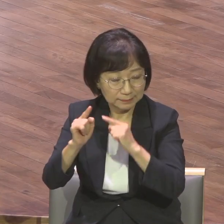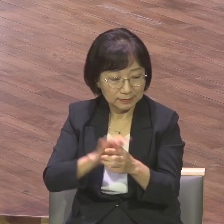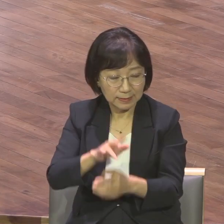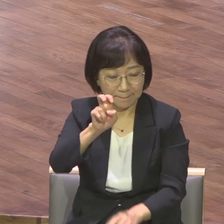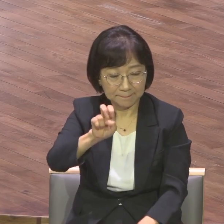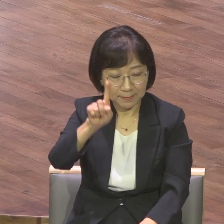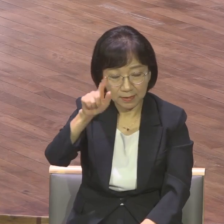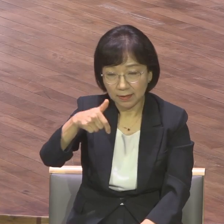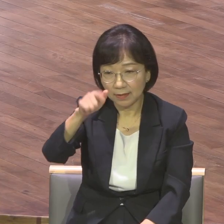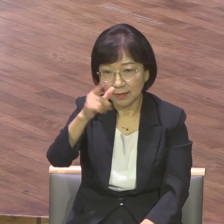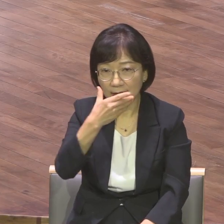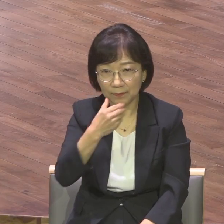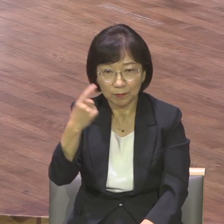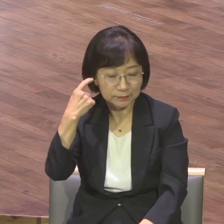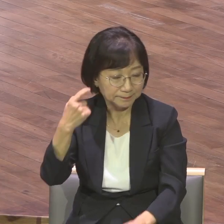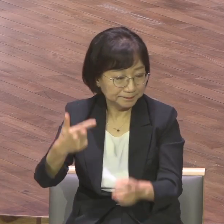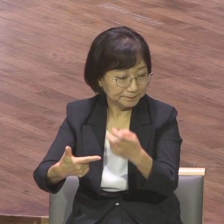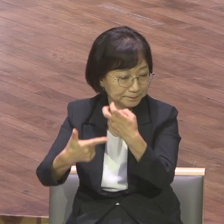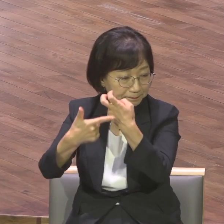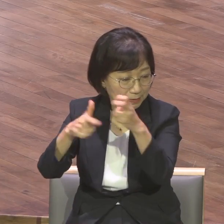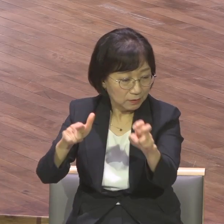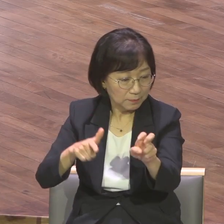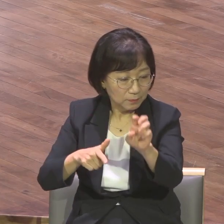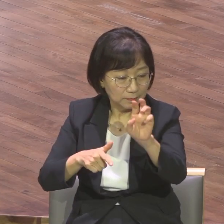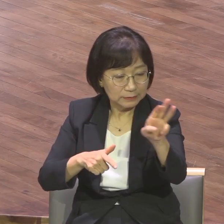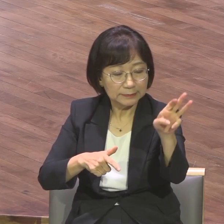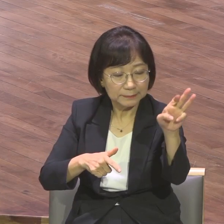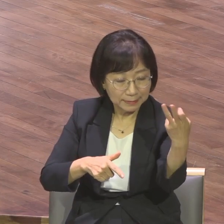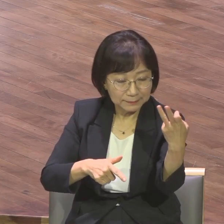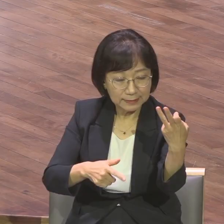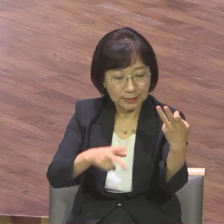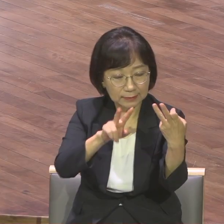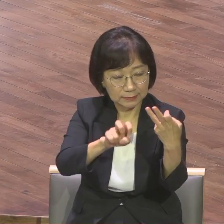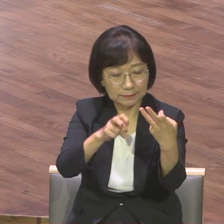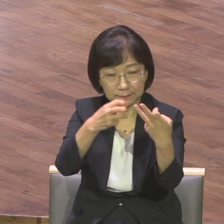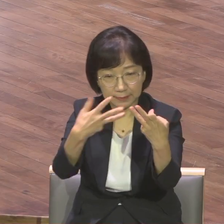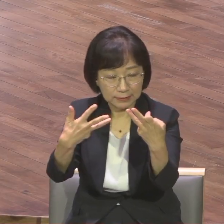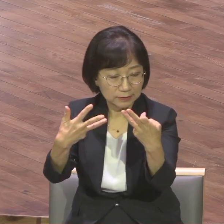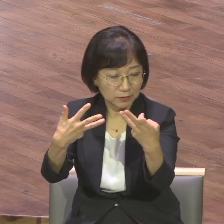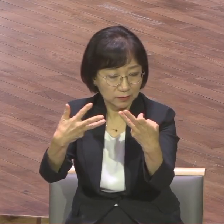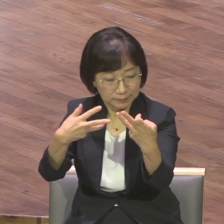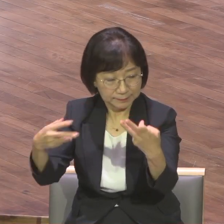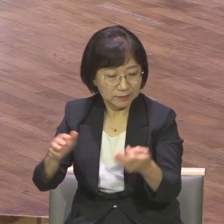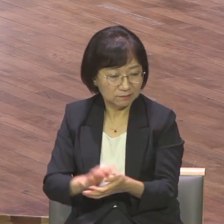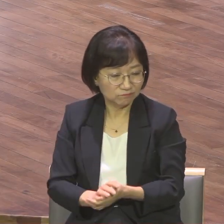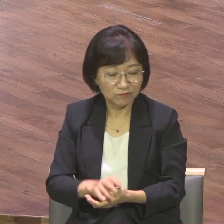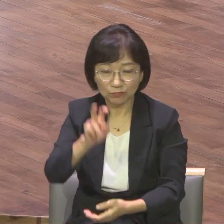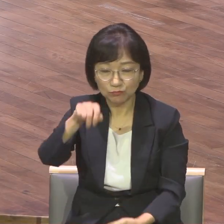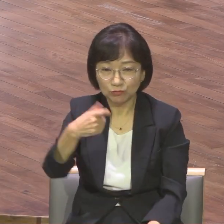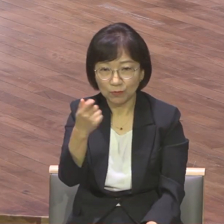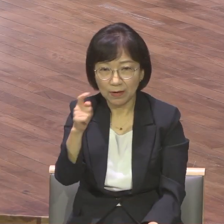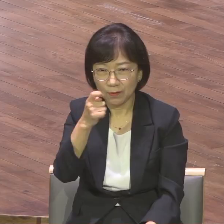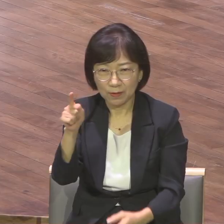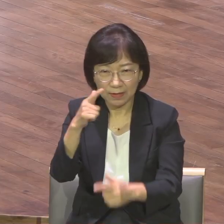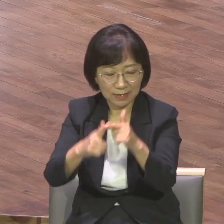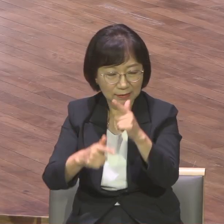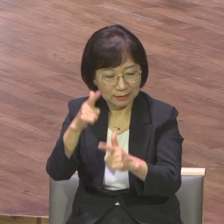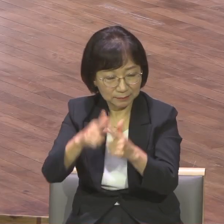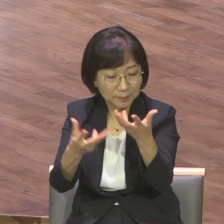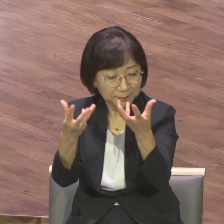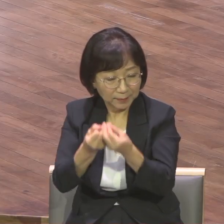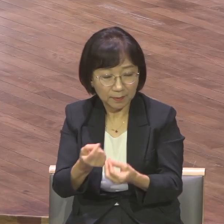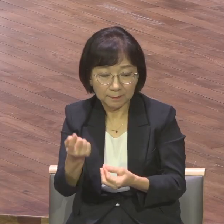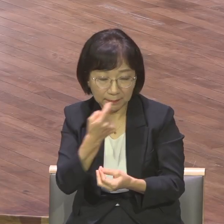마가복음 13장 28절에서 37절까지의 말씀입니다. 무화과나무의 비유를 배우라. 그 가지가 연하여